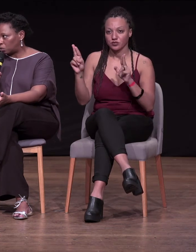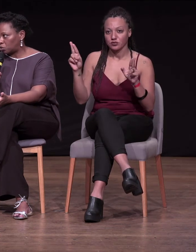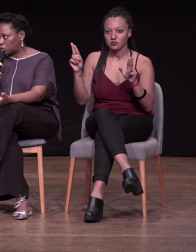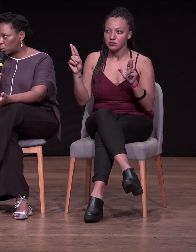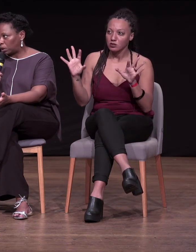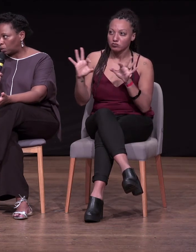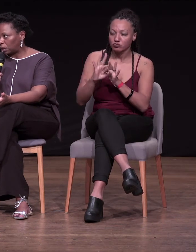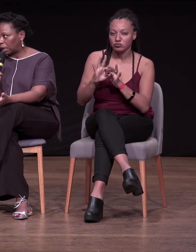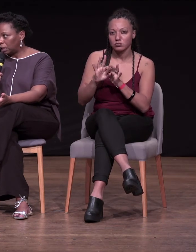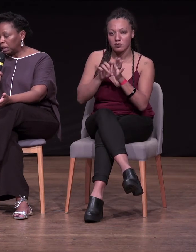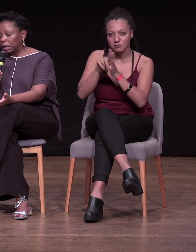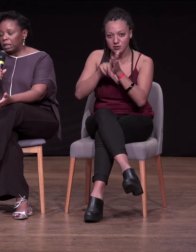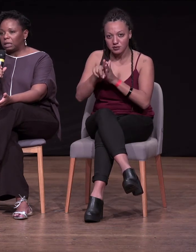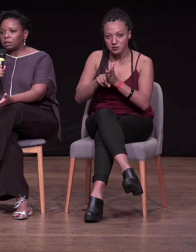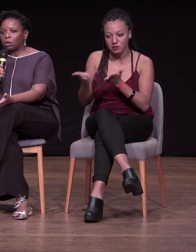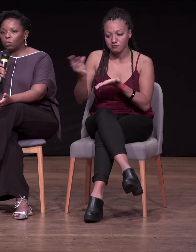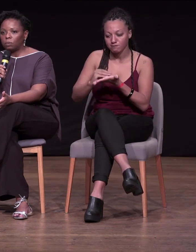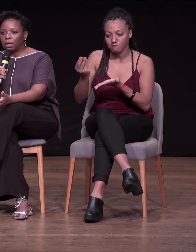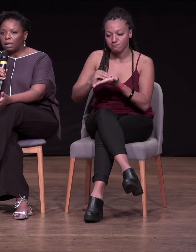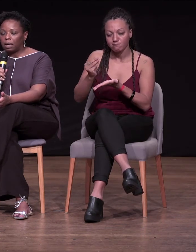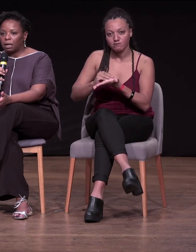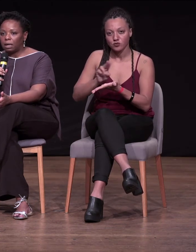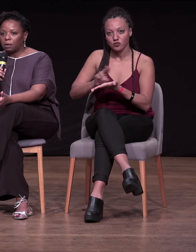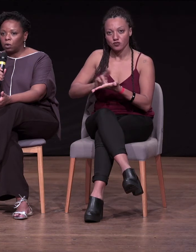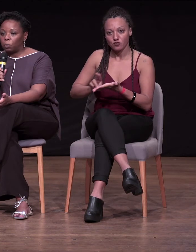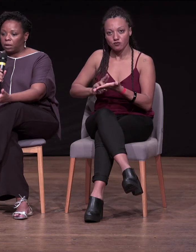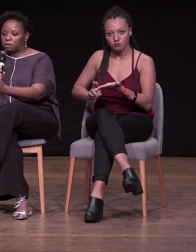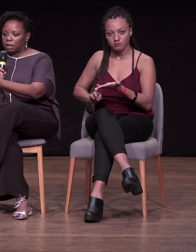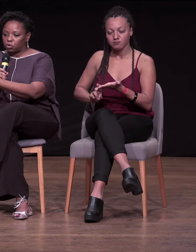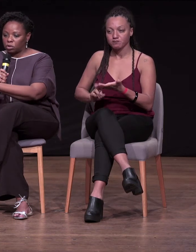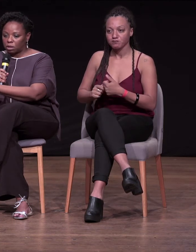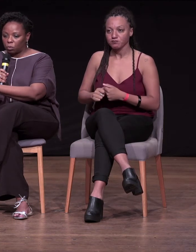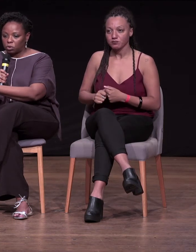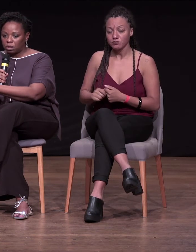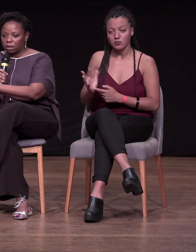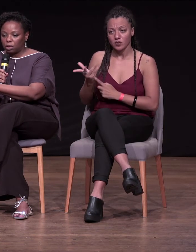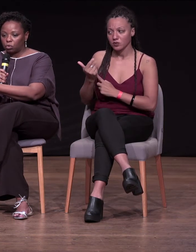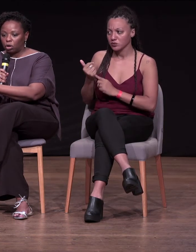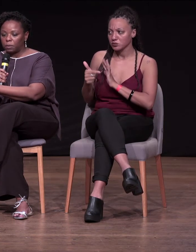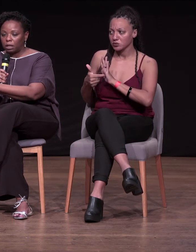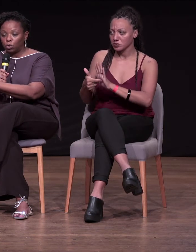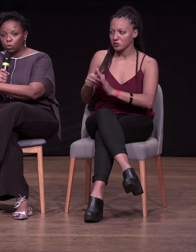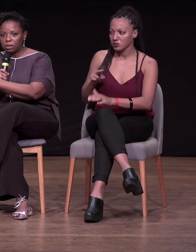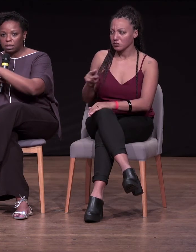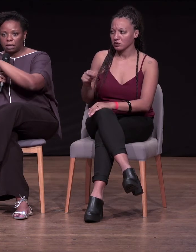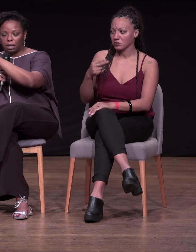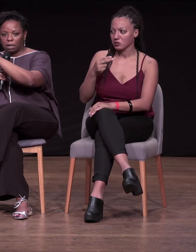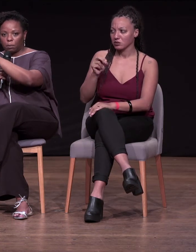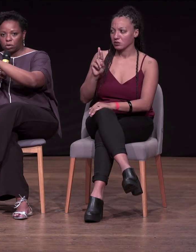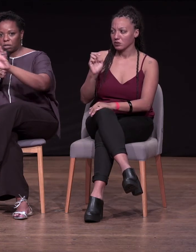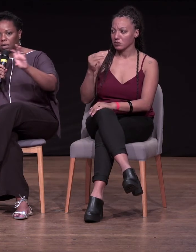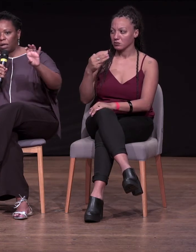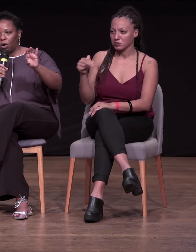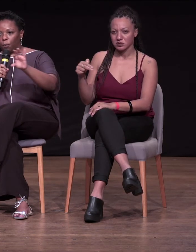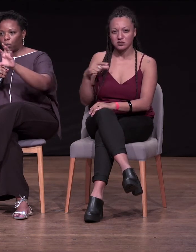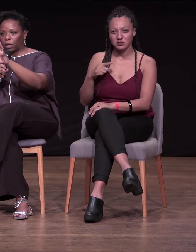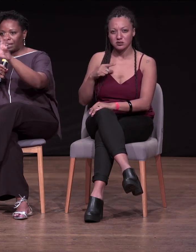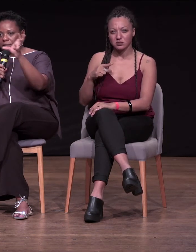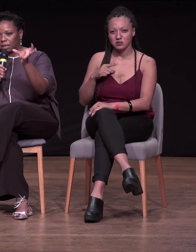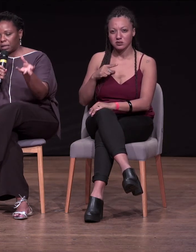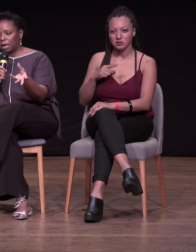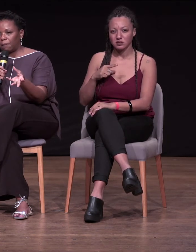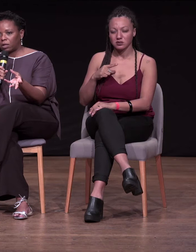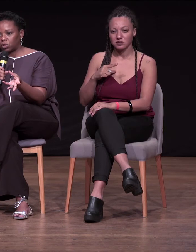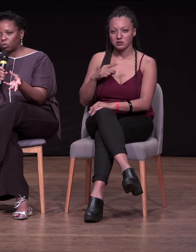arte que se constituiu, né? Então, esse artista que eu mostrei aqui, o Norman Lewis, aquele que mostra um pouco